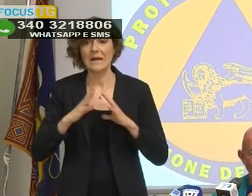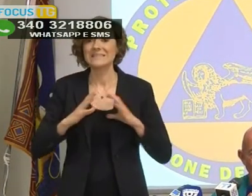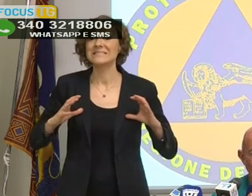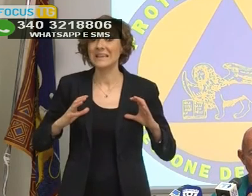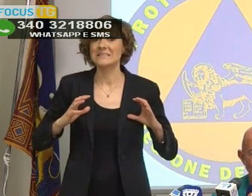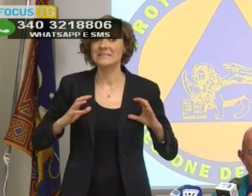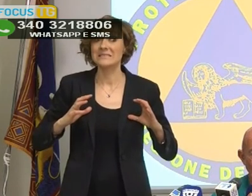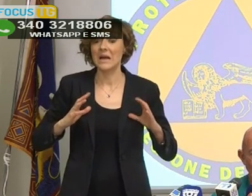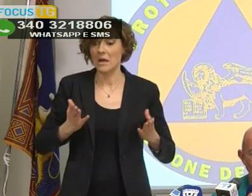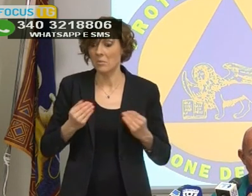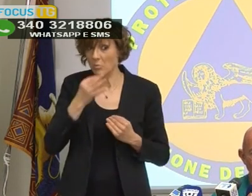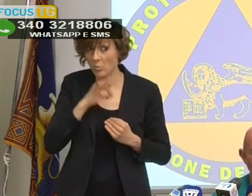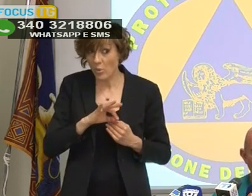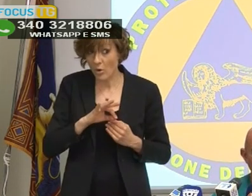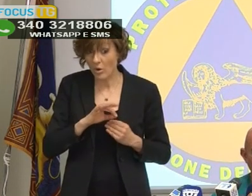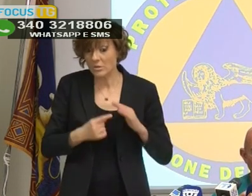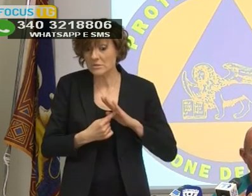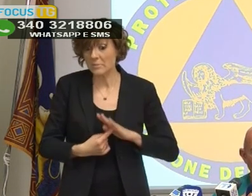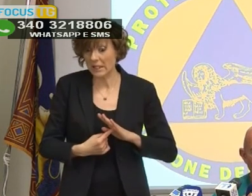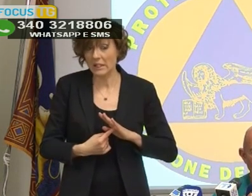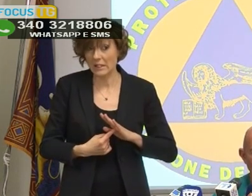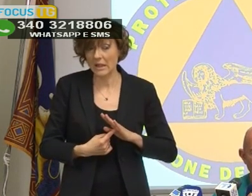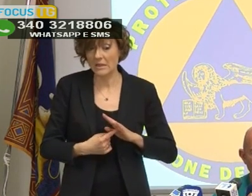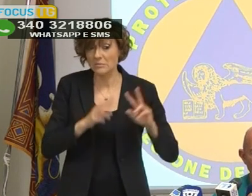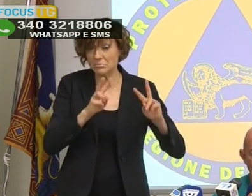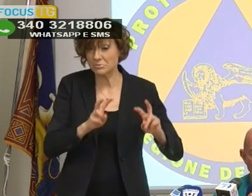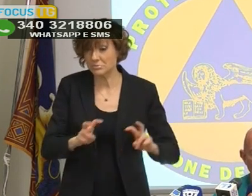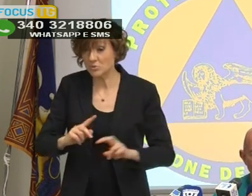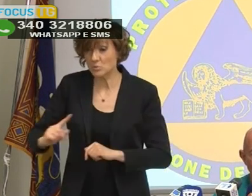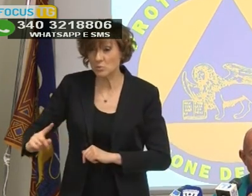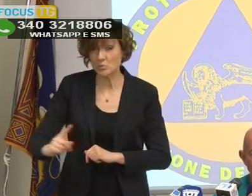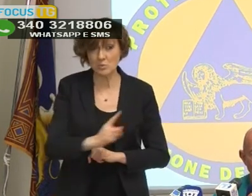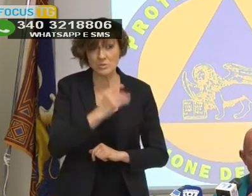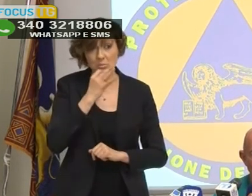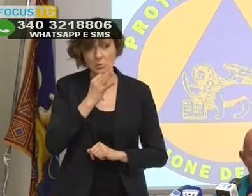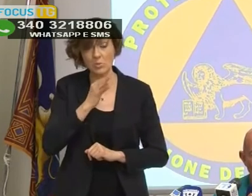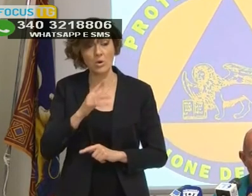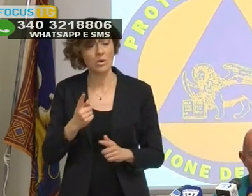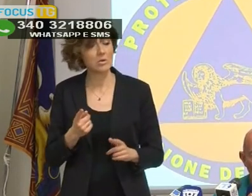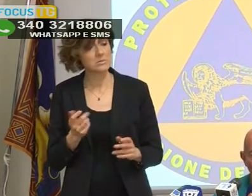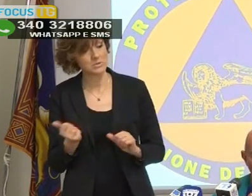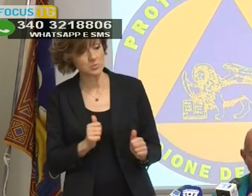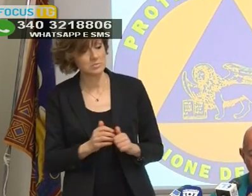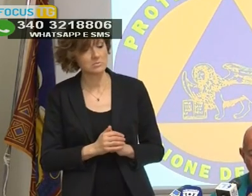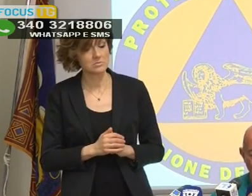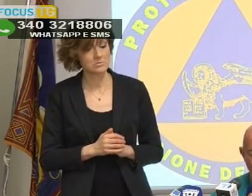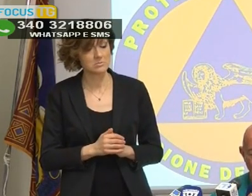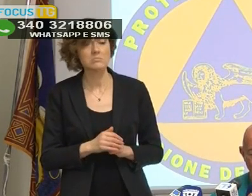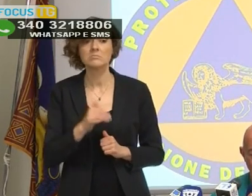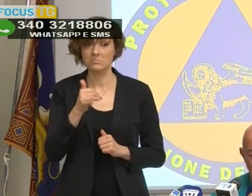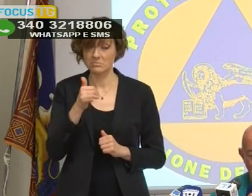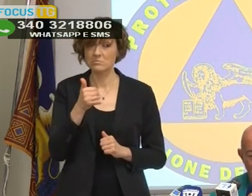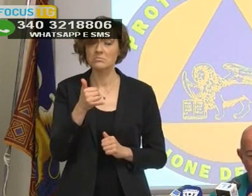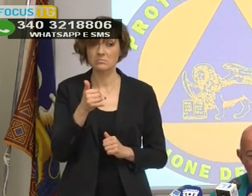potrebbe acquistarlo per i suoi dipendenti in modo da screenarli tutti in massa in 10 minuti, grazie. Assolutamente